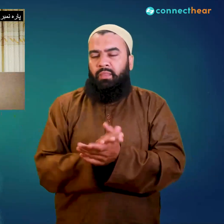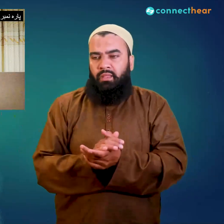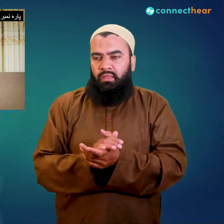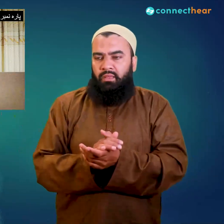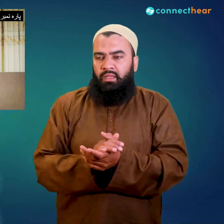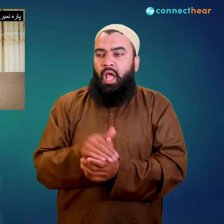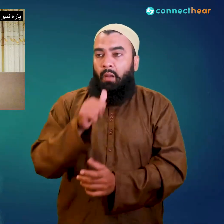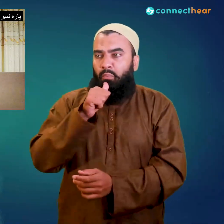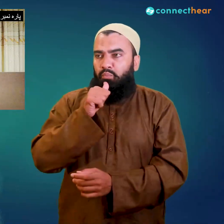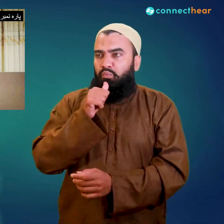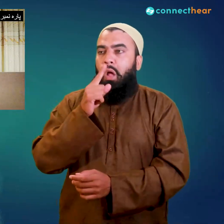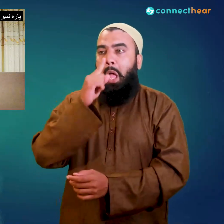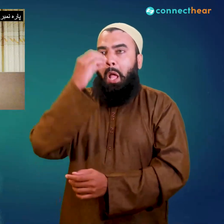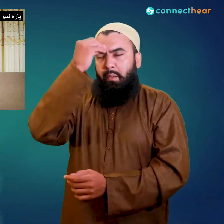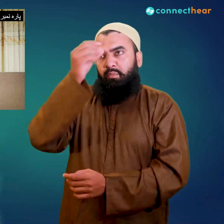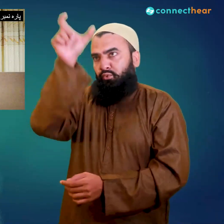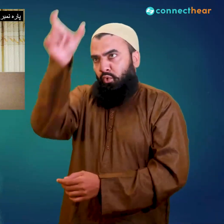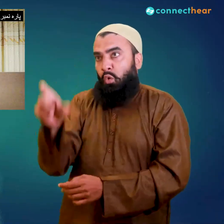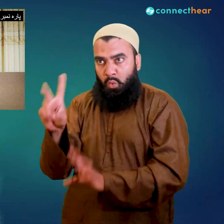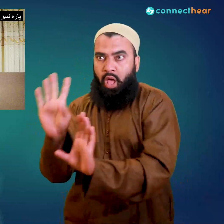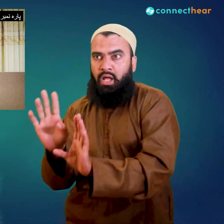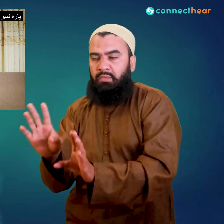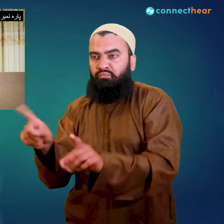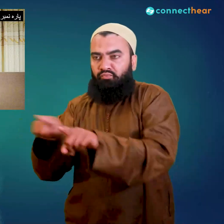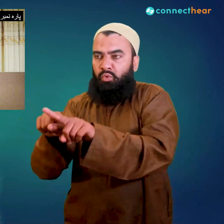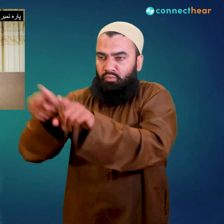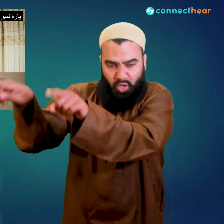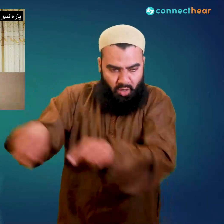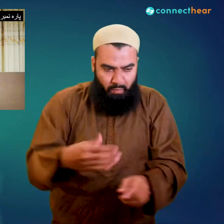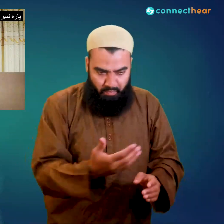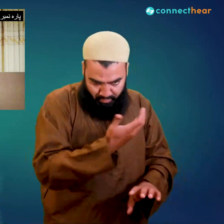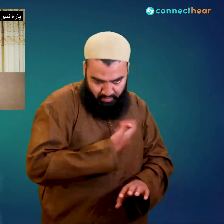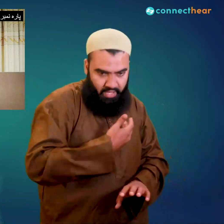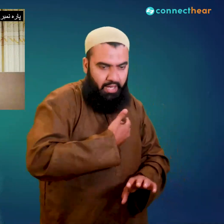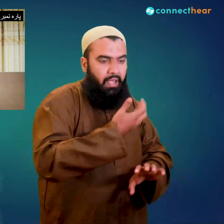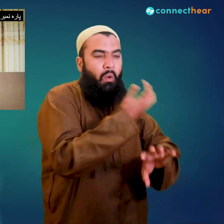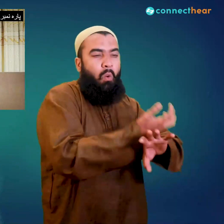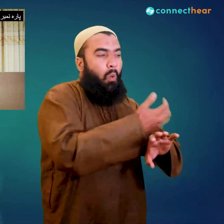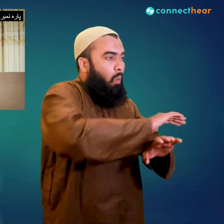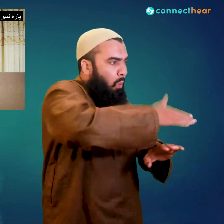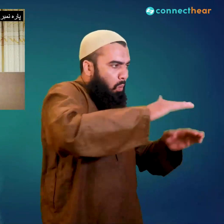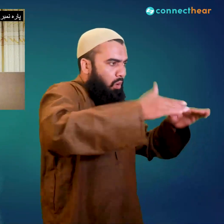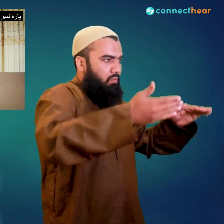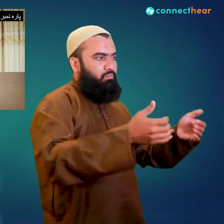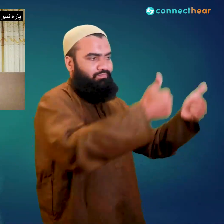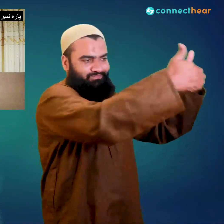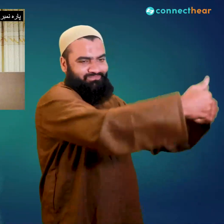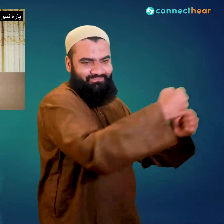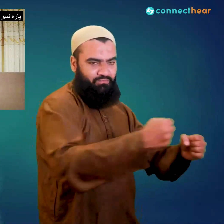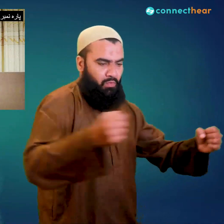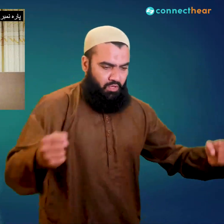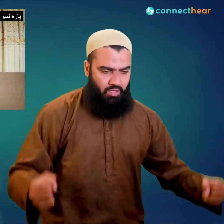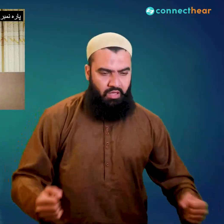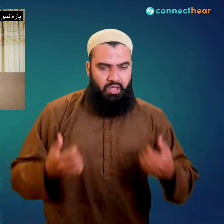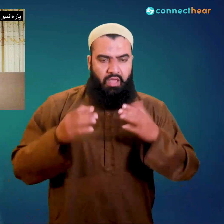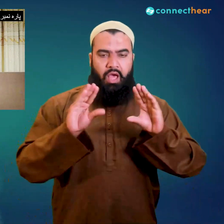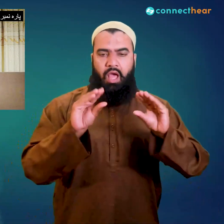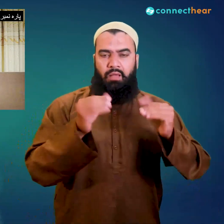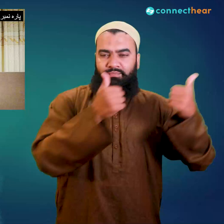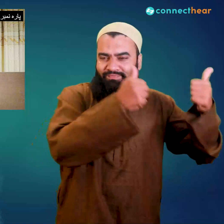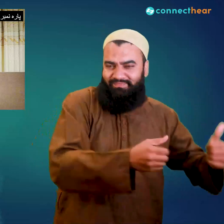تخت شاہی پر بٹھایا اور بھائی بھی سامنے موجود تھے، وخروا لہ سجدا، تو سب کے